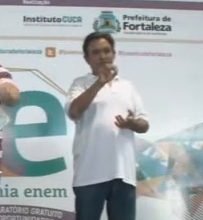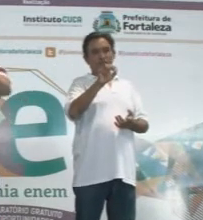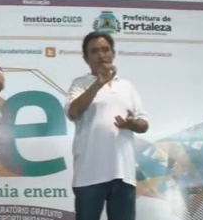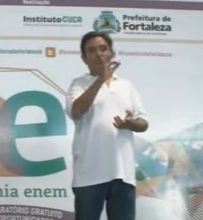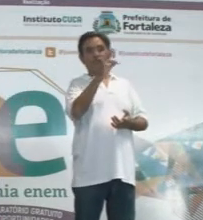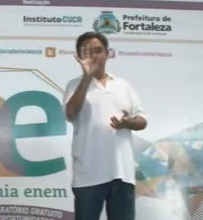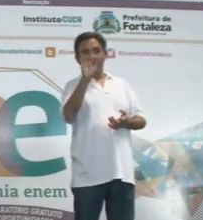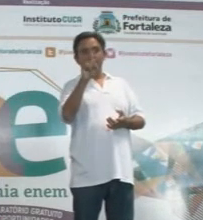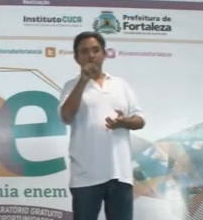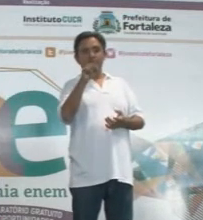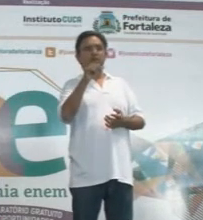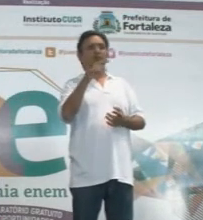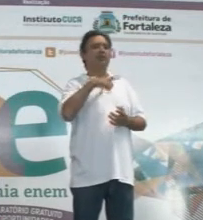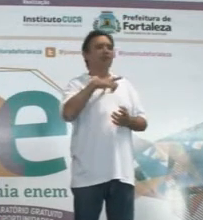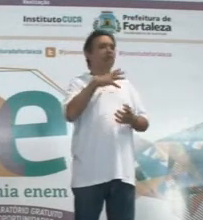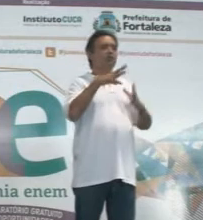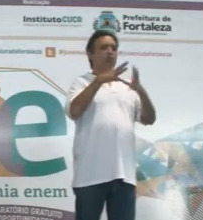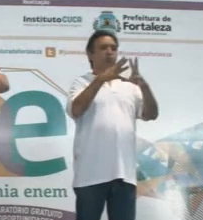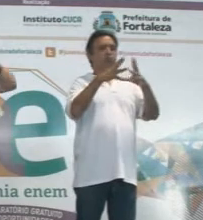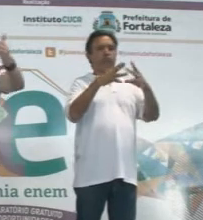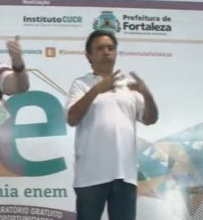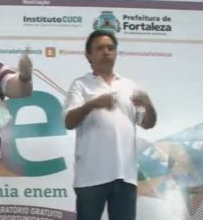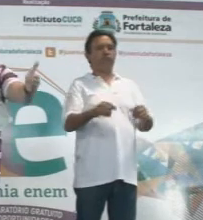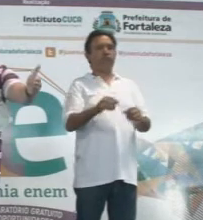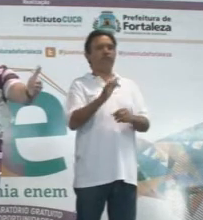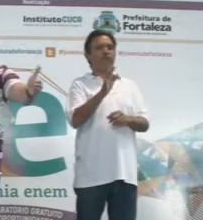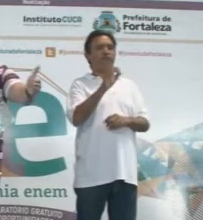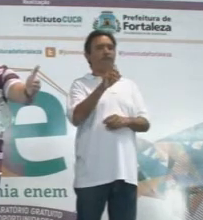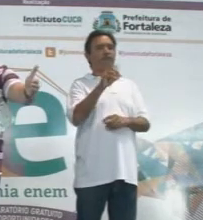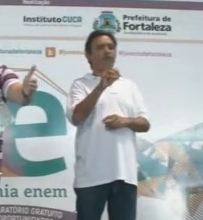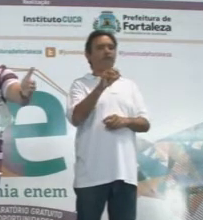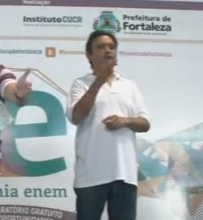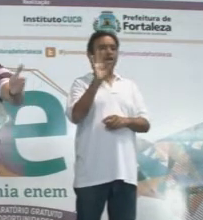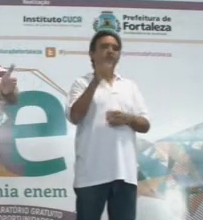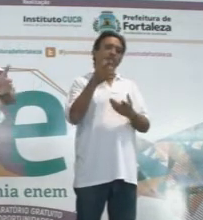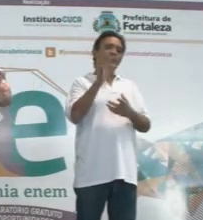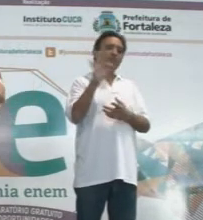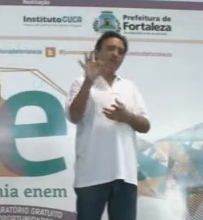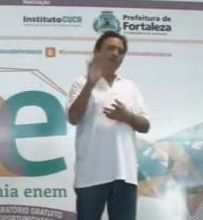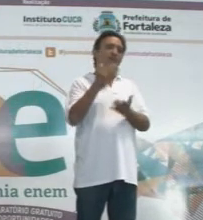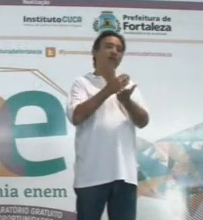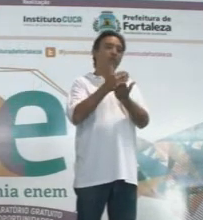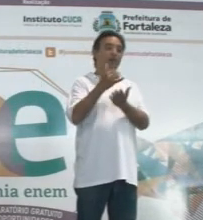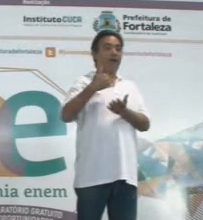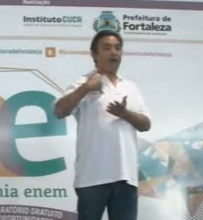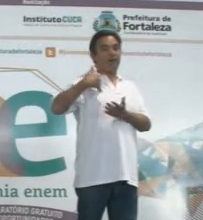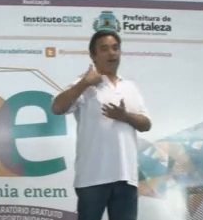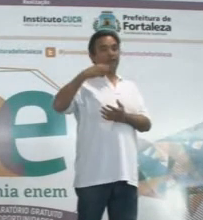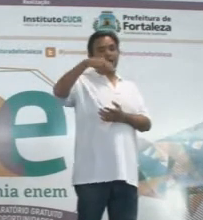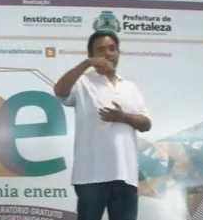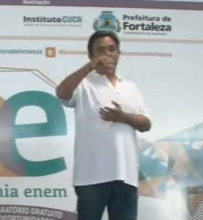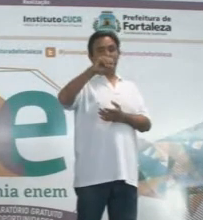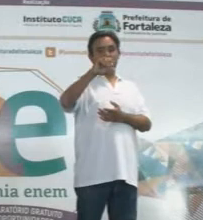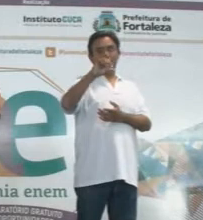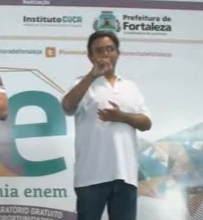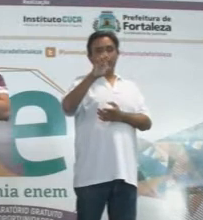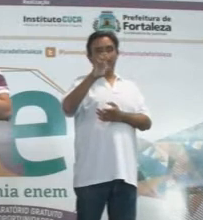quem? Da França. Quando o feudalismo acaba na França, aí a gente diz que começa a idade moderna. Aí a gente vai